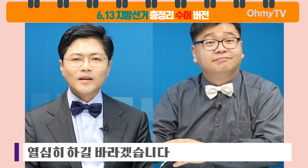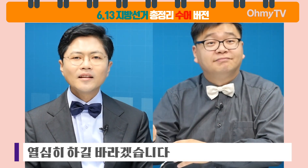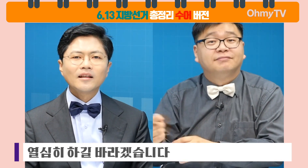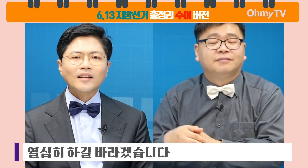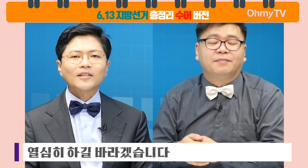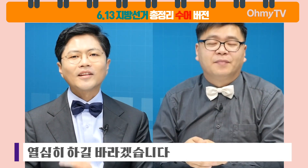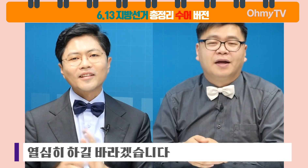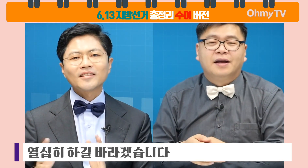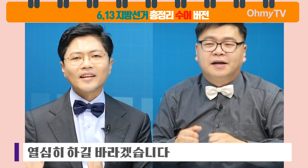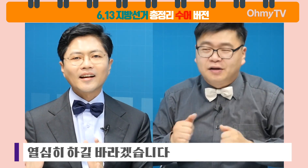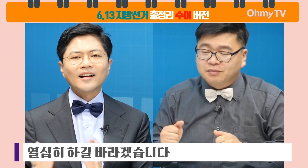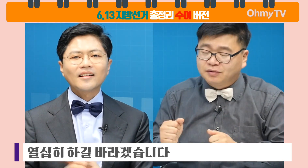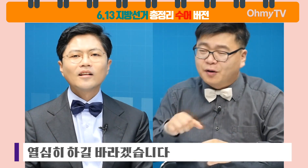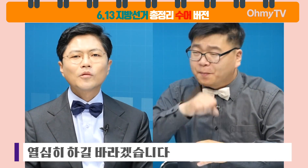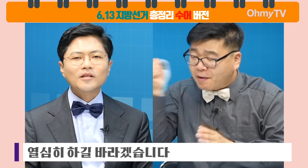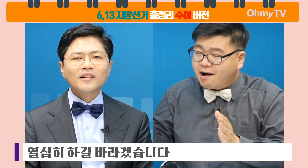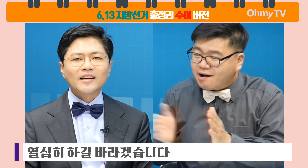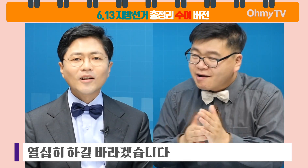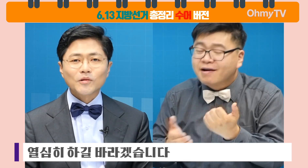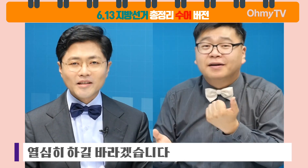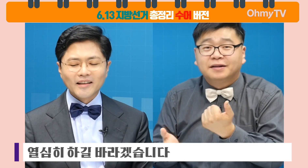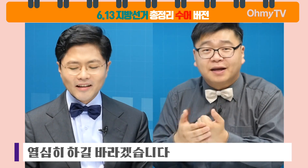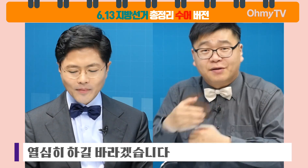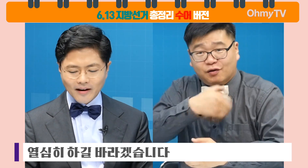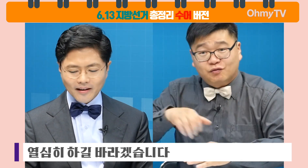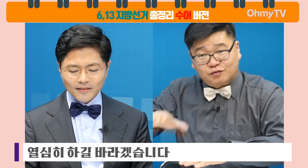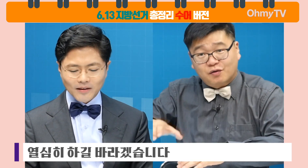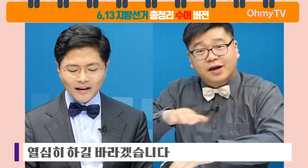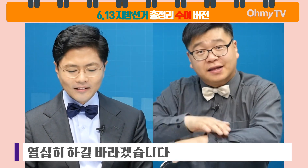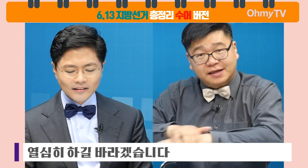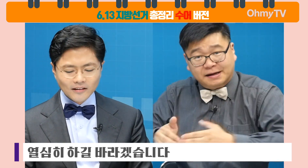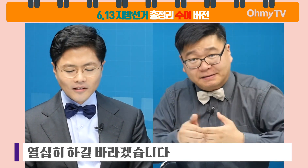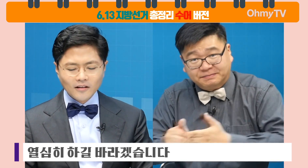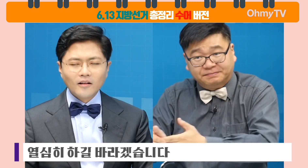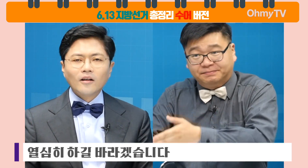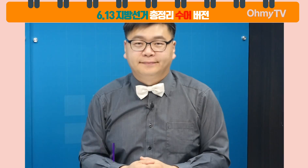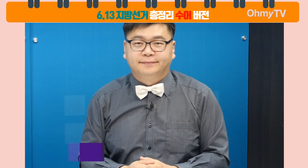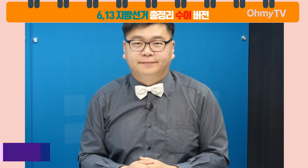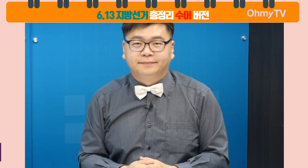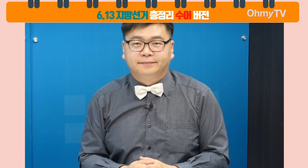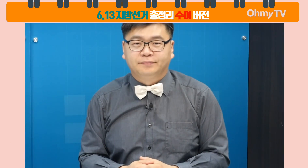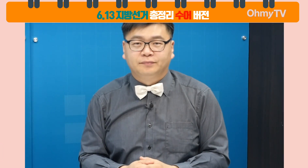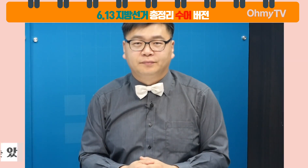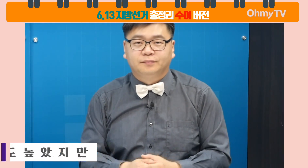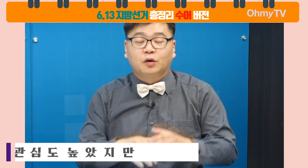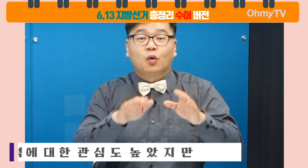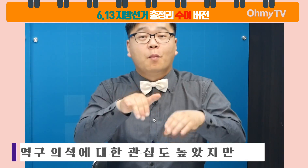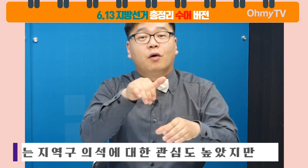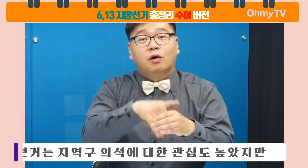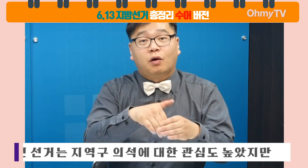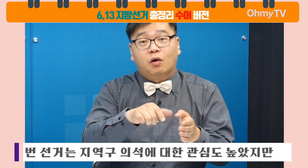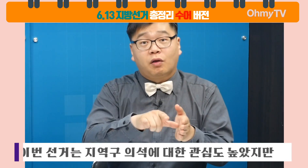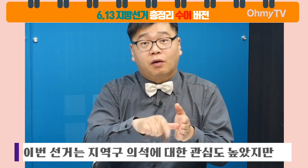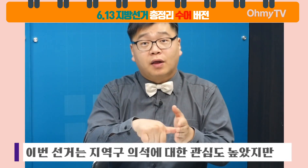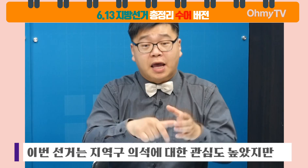열심히 당선되셨으니까 구정을 이끌어 주시기를 바라겠습니다. 이번 선거에서 지역구 의석을